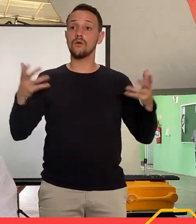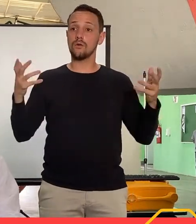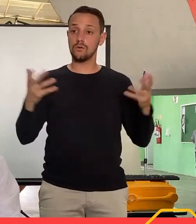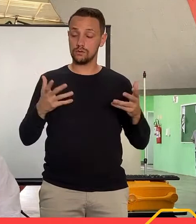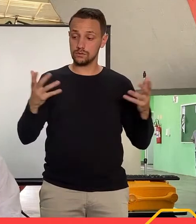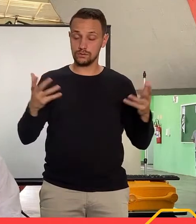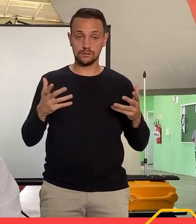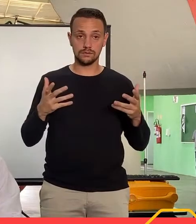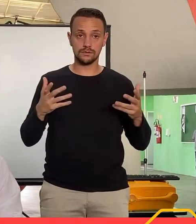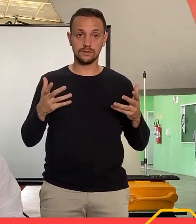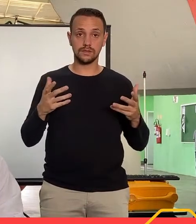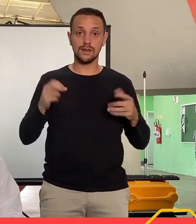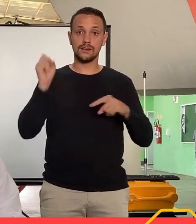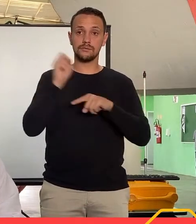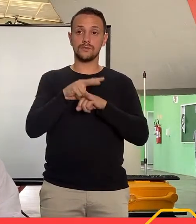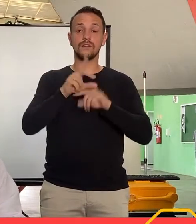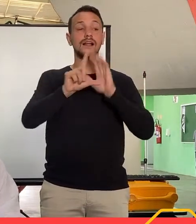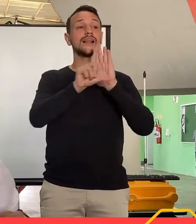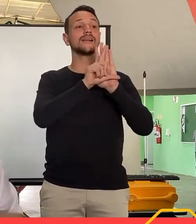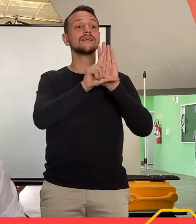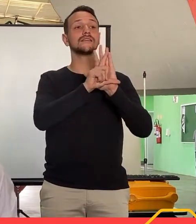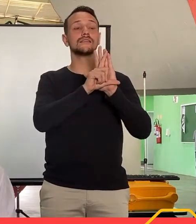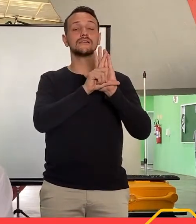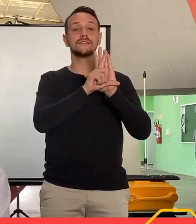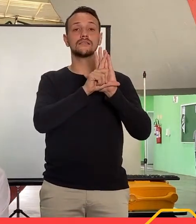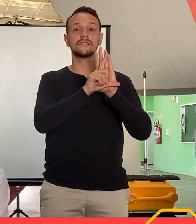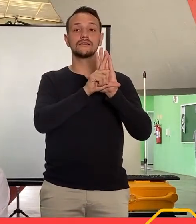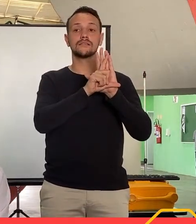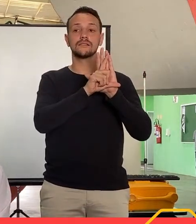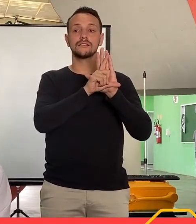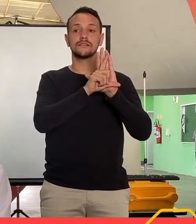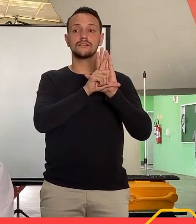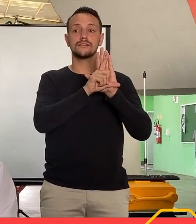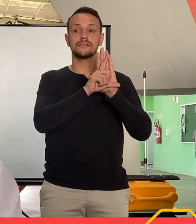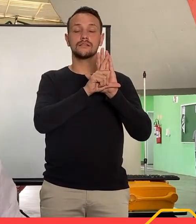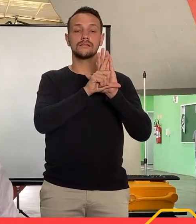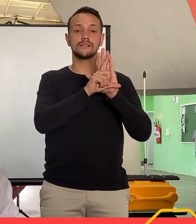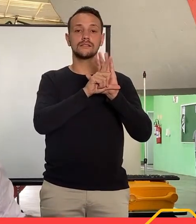Hoje, aprovaram uma lei que não é que ele